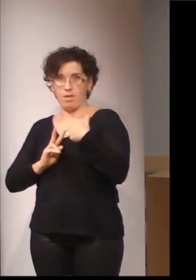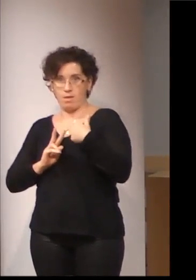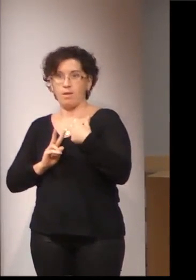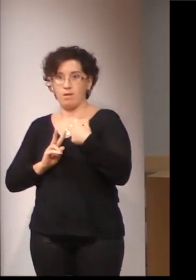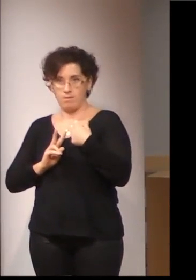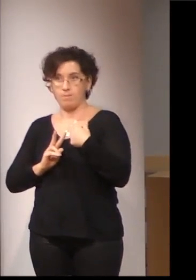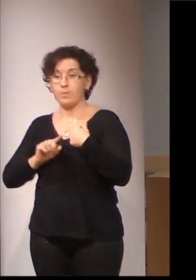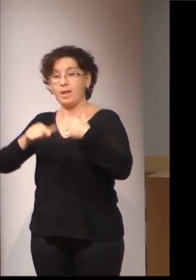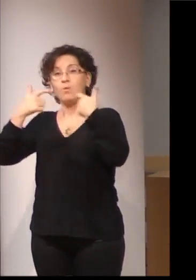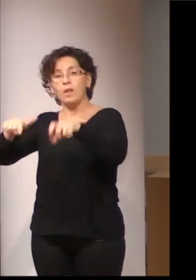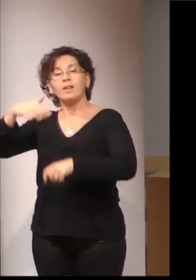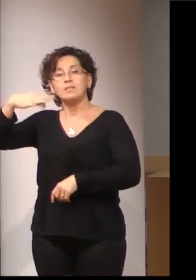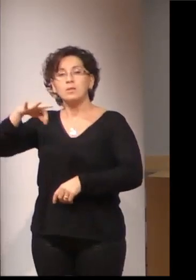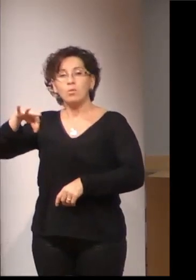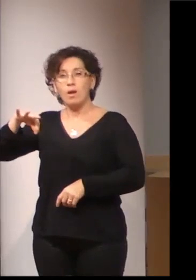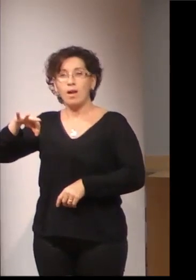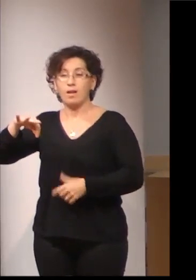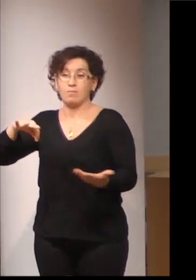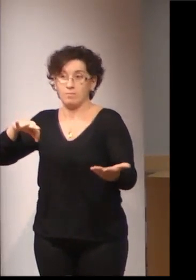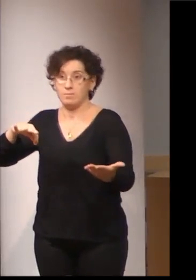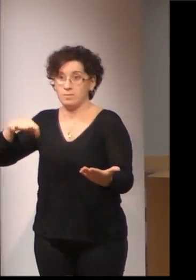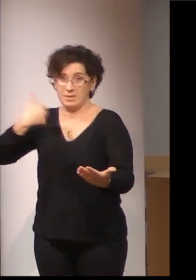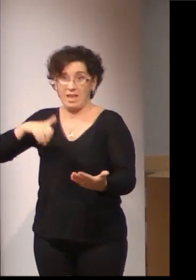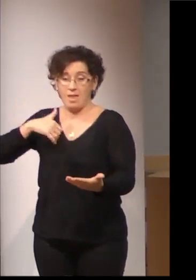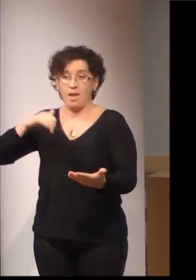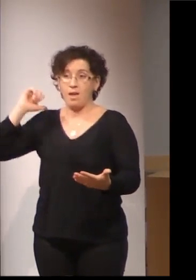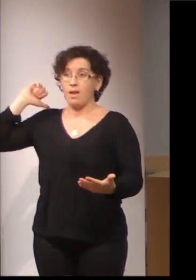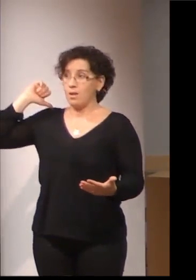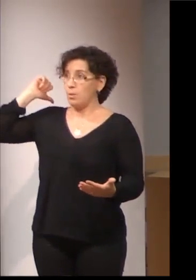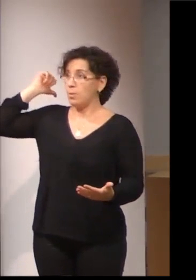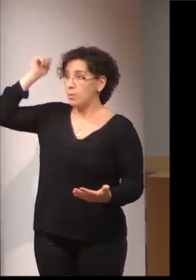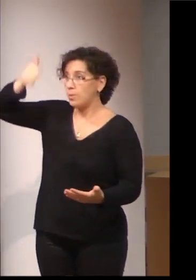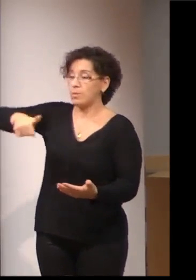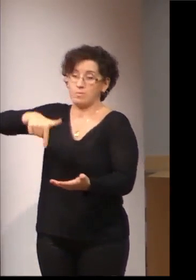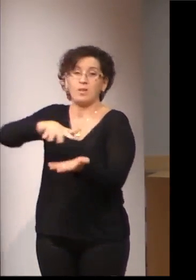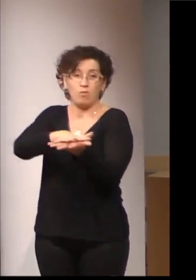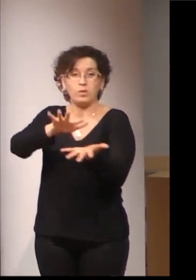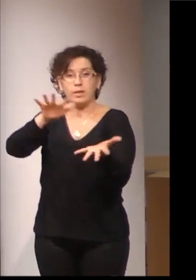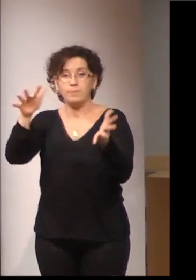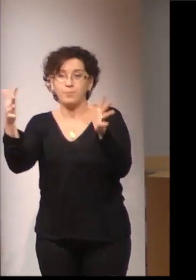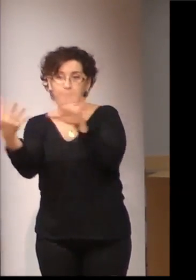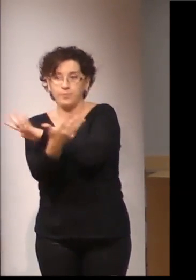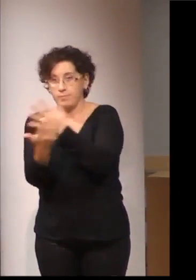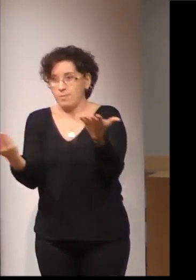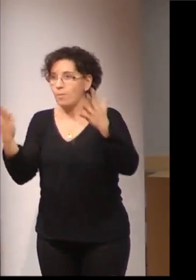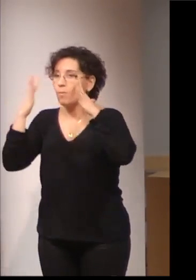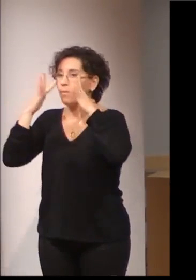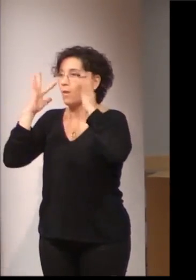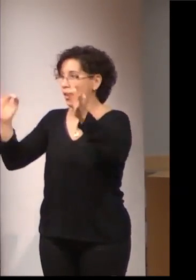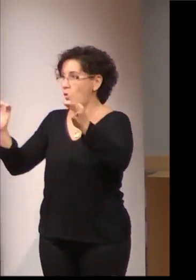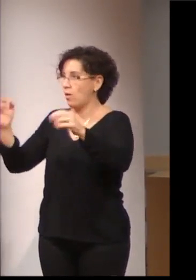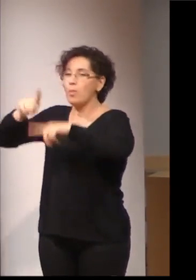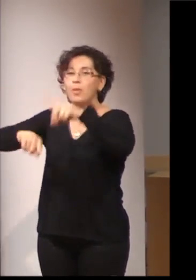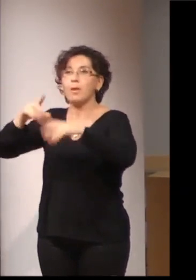Esa unidad singular se encuentra, como estamos hablando de hace muchos años, pues ha ido sufriendo transformaciones, las lógicas de todas las universidades,